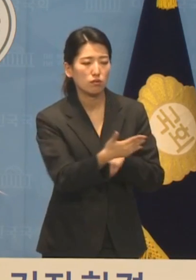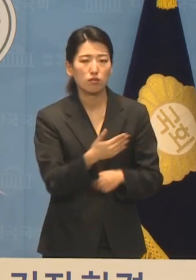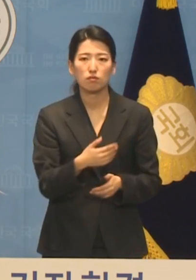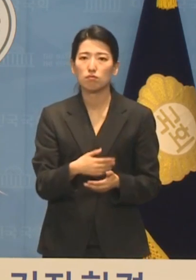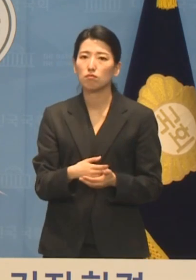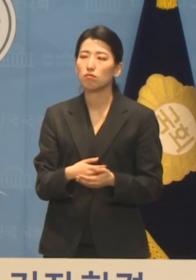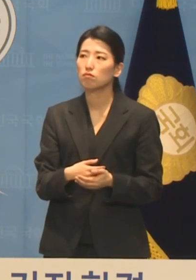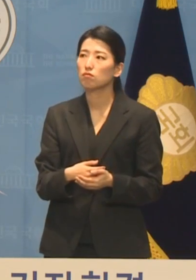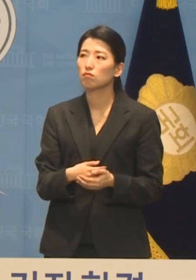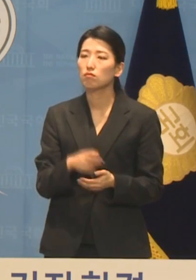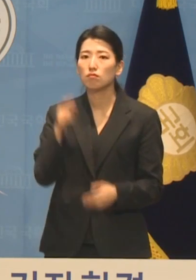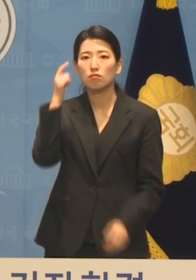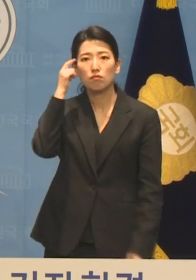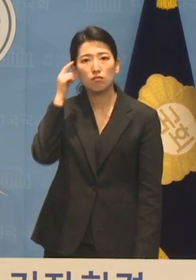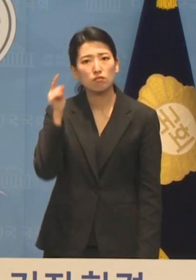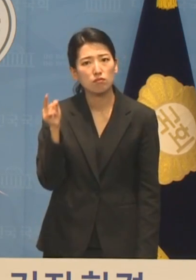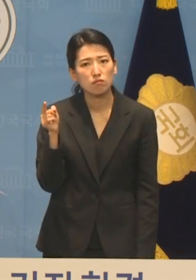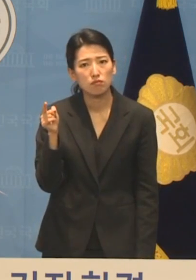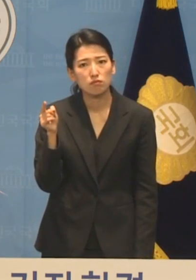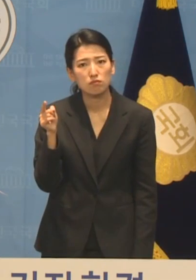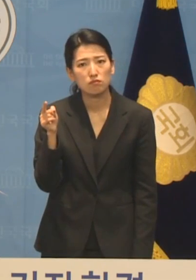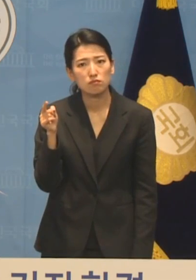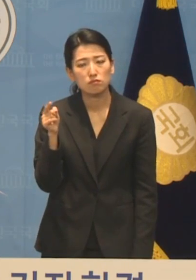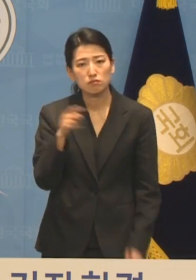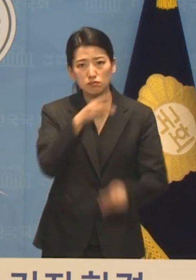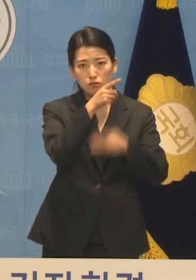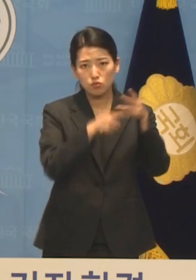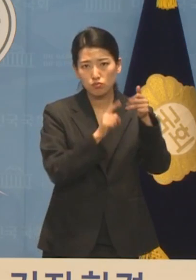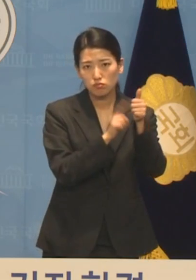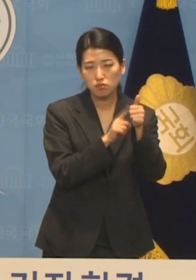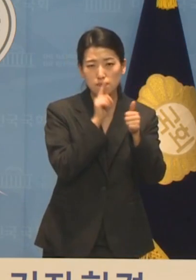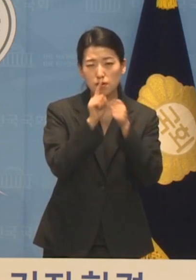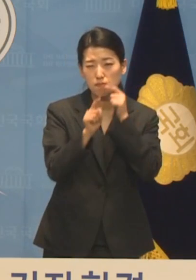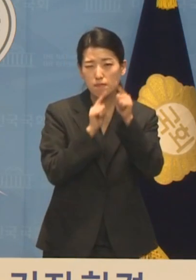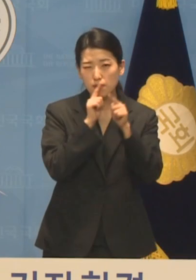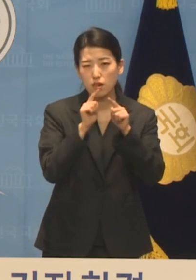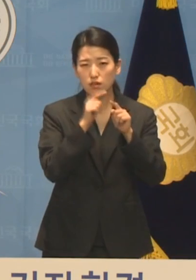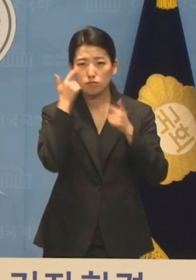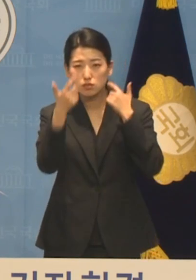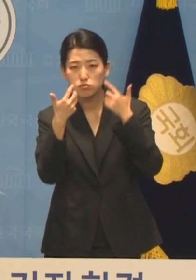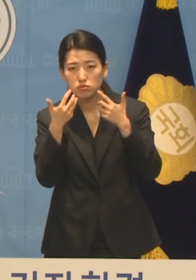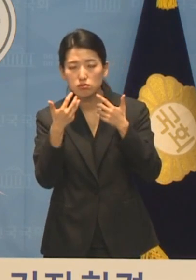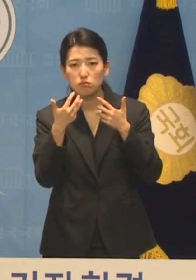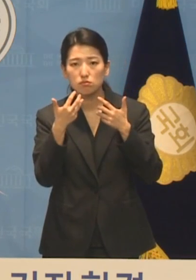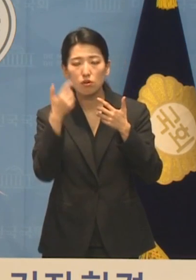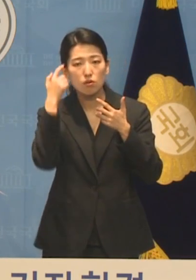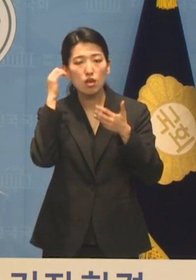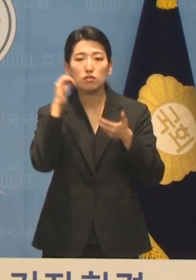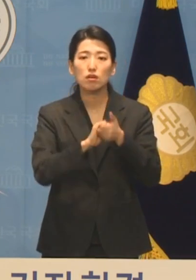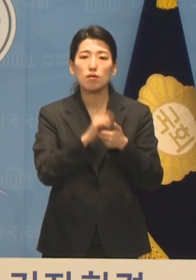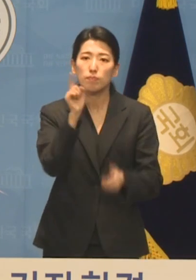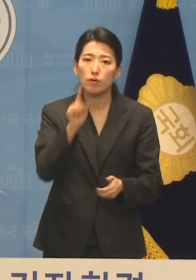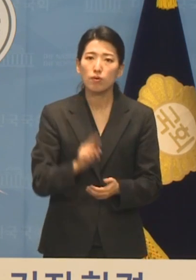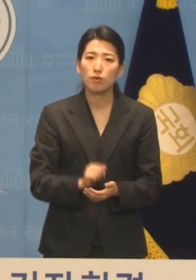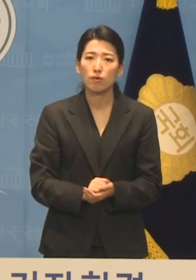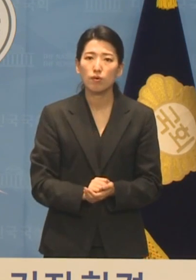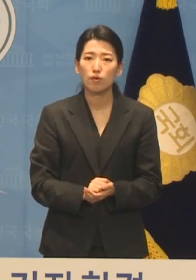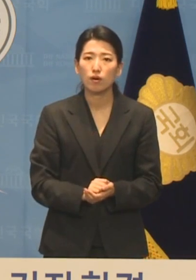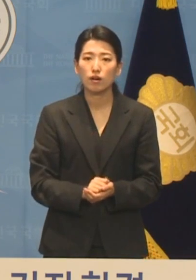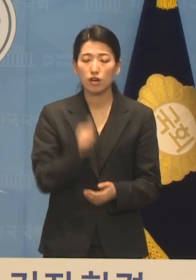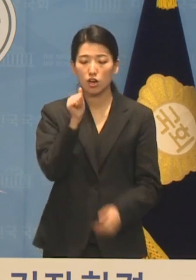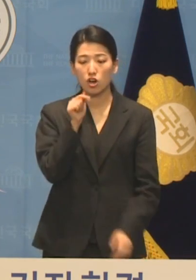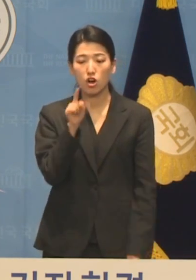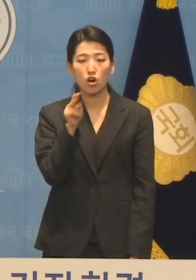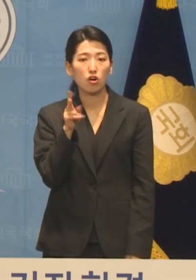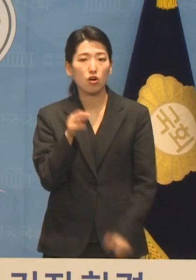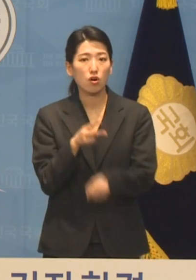이렇게 의도적으로 노골적으로 피소추인의 방어권을 제한하는 것입니까? 이 문제에 대해 허영 교수는 이렇게 말합니다.